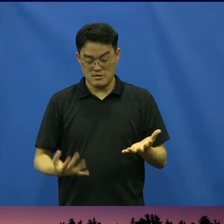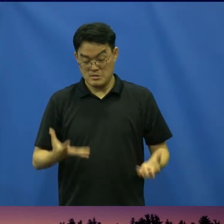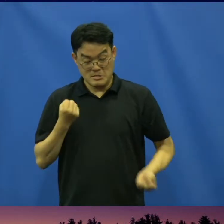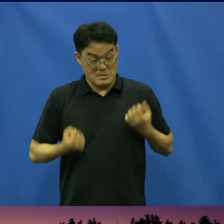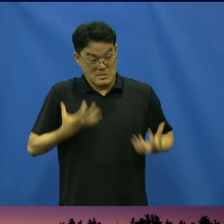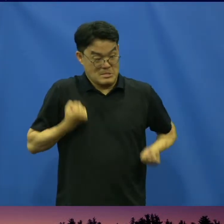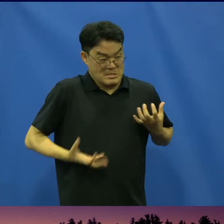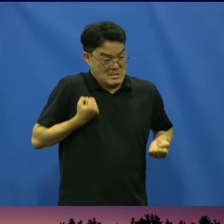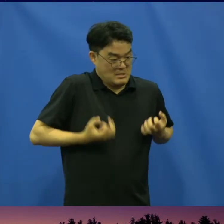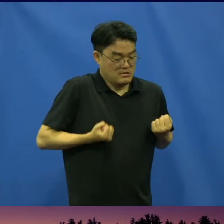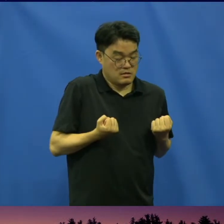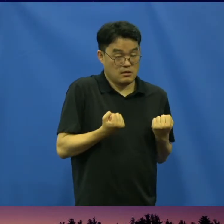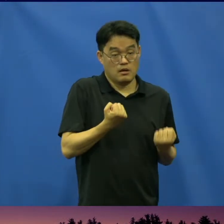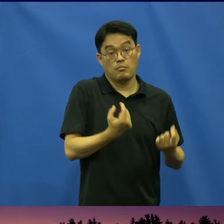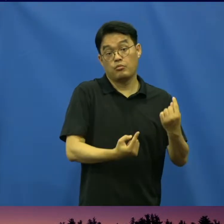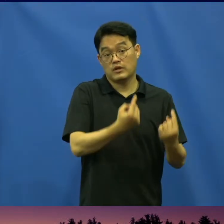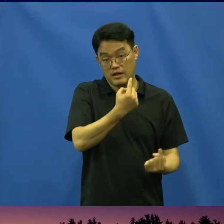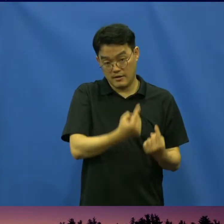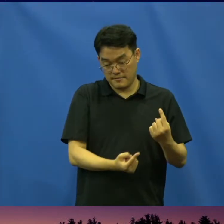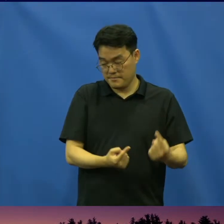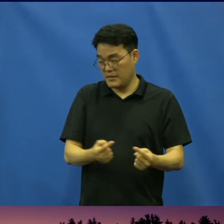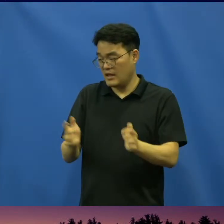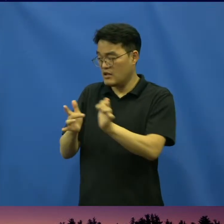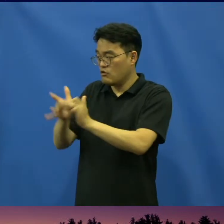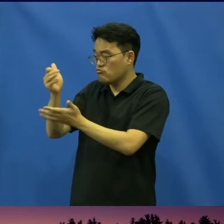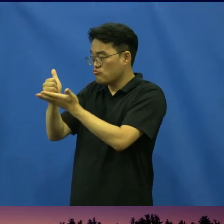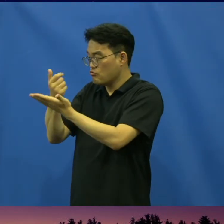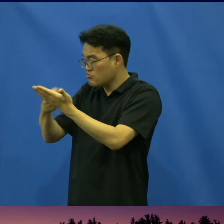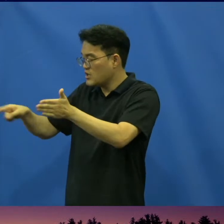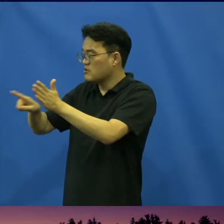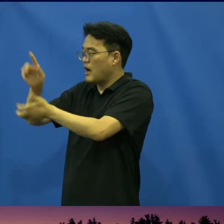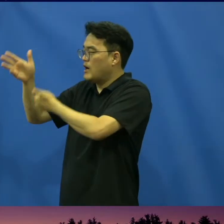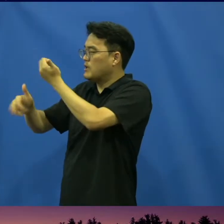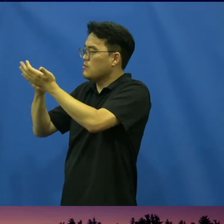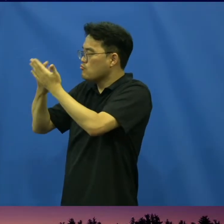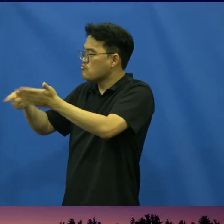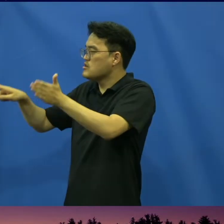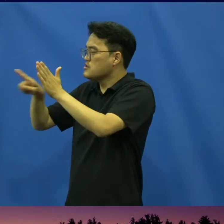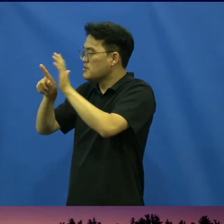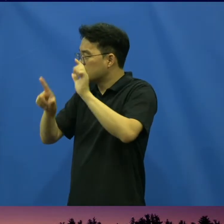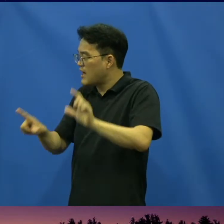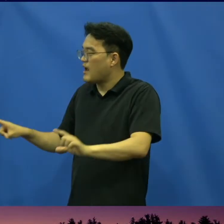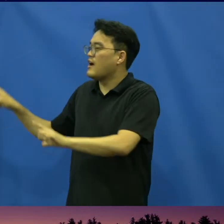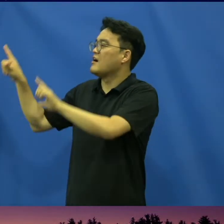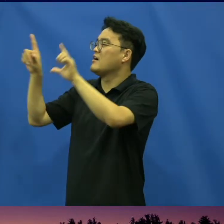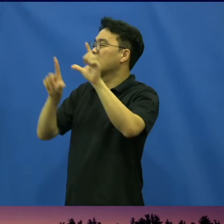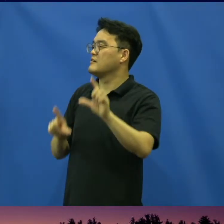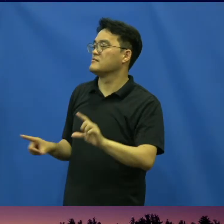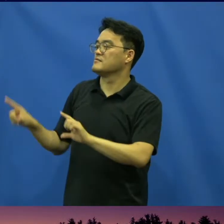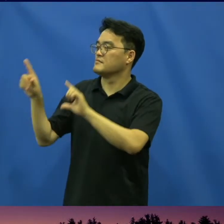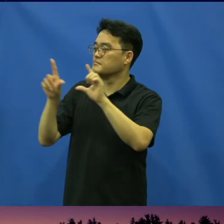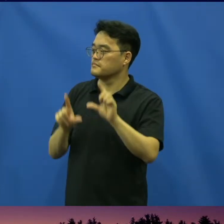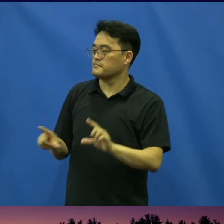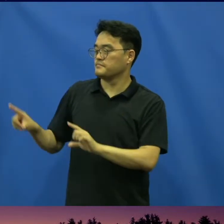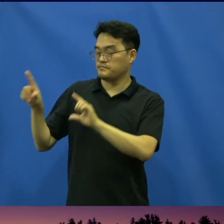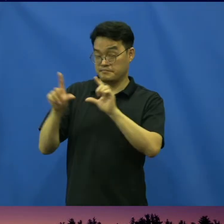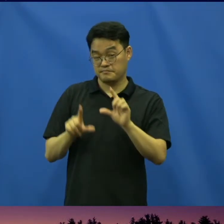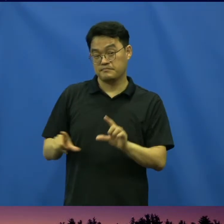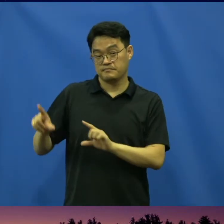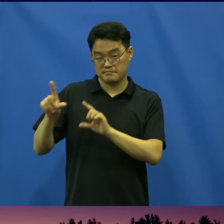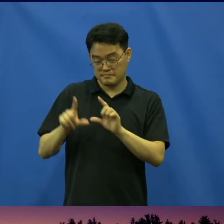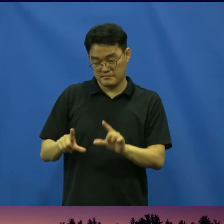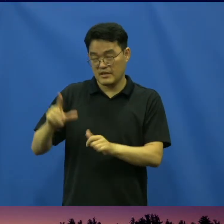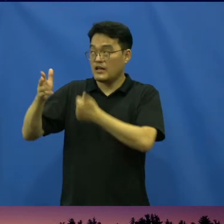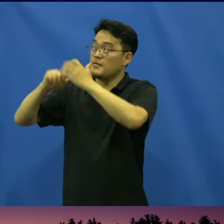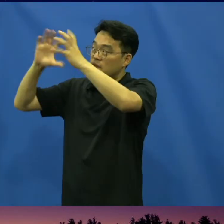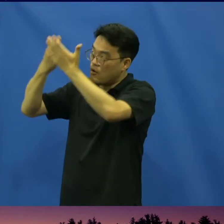위해 사용하면 살았느냐가 중요해요. 가진 것 자체에 대한 의미는 별로 없다는 거죠. 사랑하는 성도 여러분, 우리의 삶